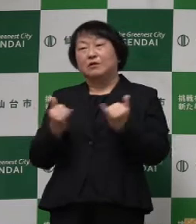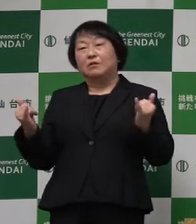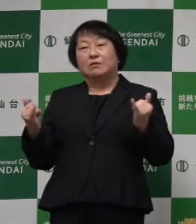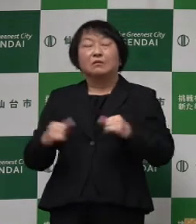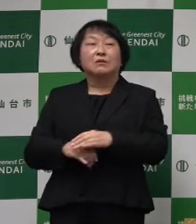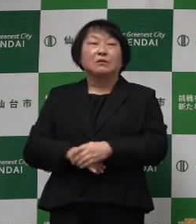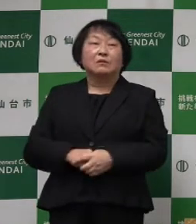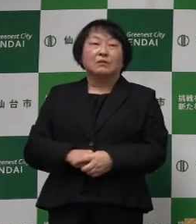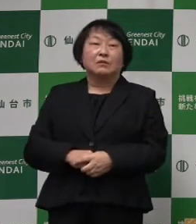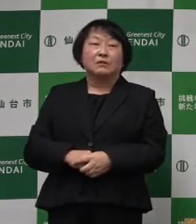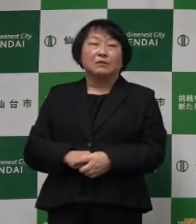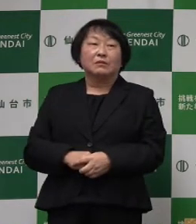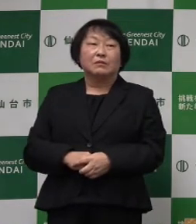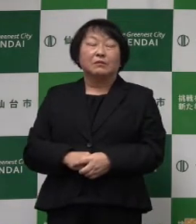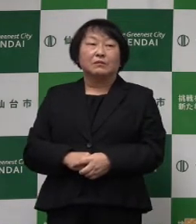ります。